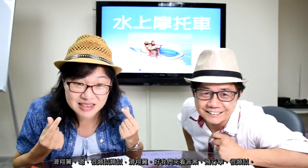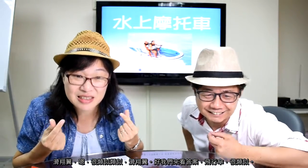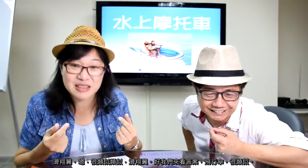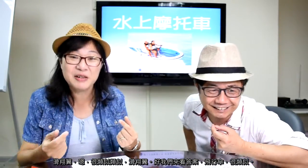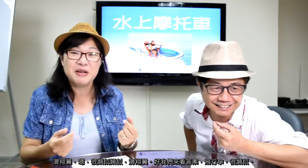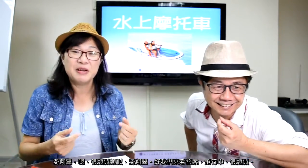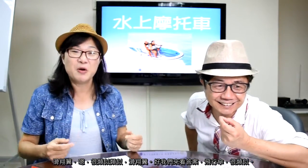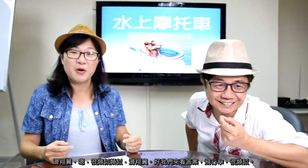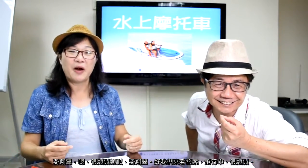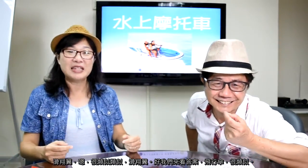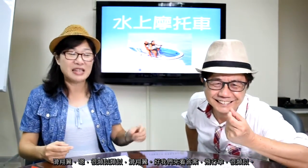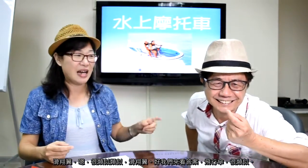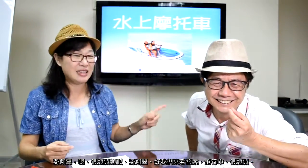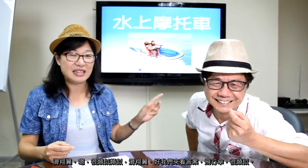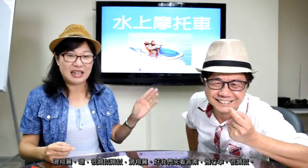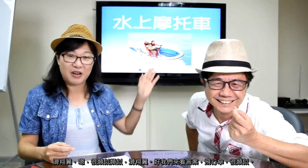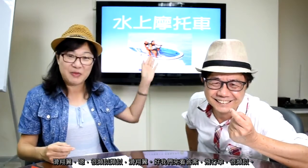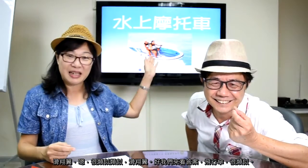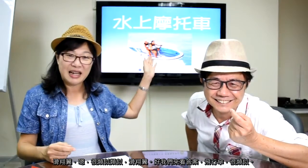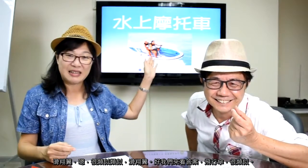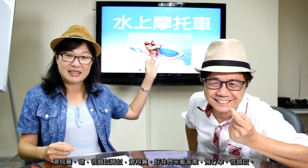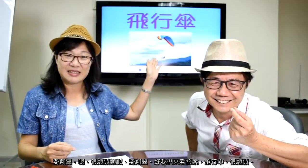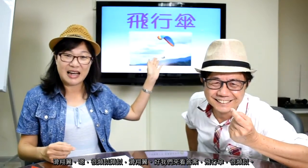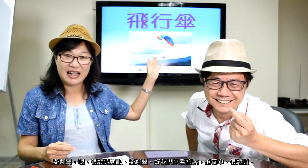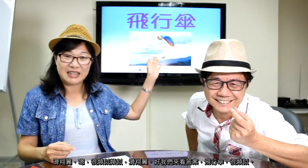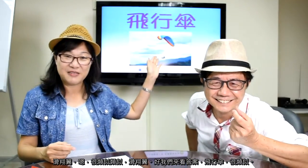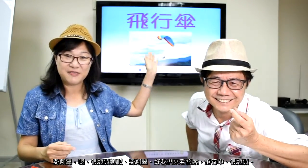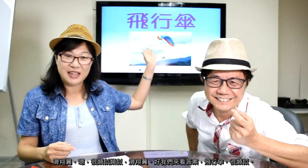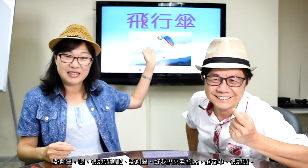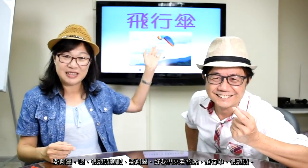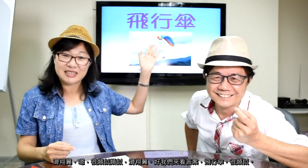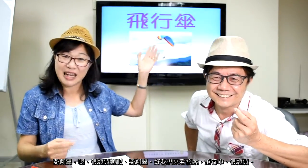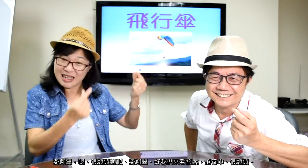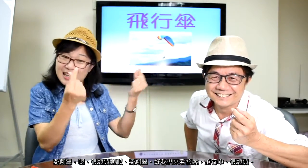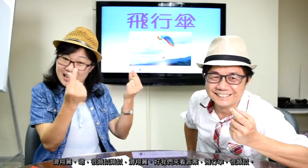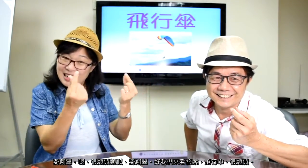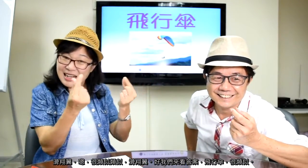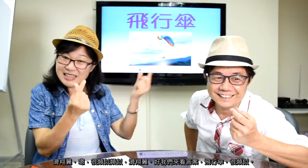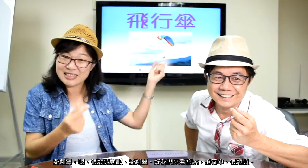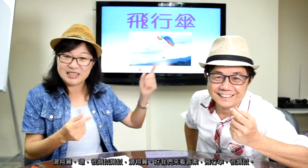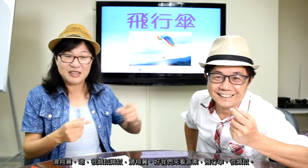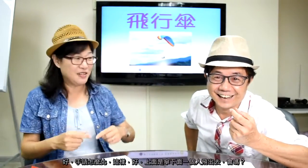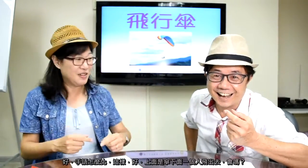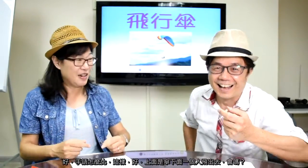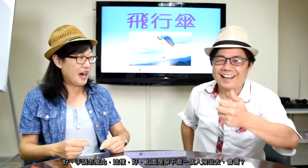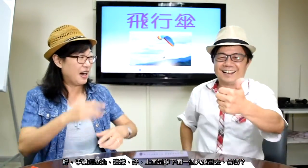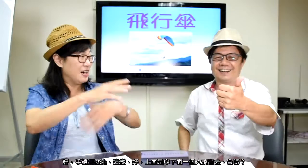似。滑翔翼。好，我们来看答案。飞行伞，很类似。好，